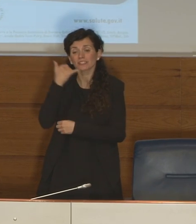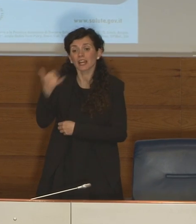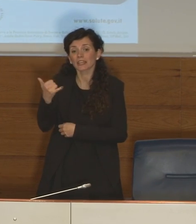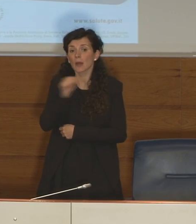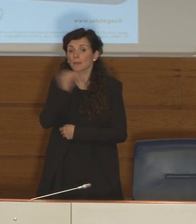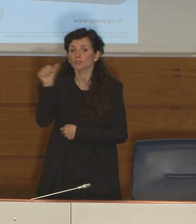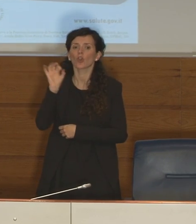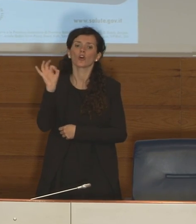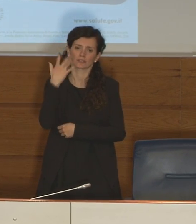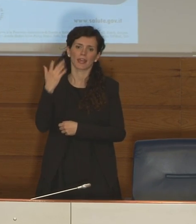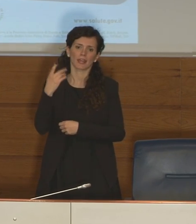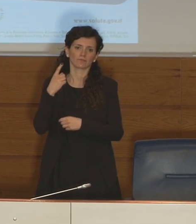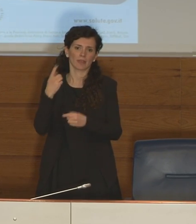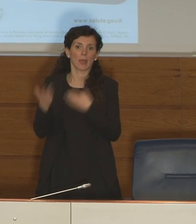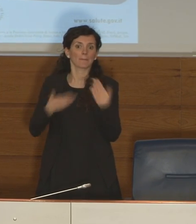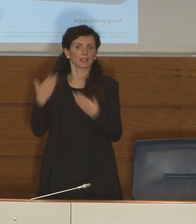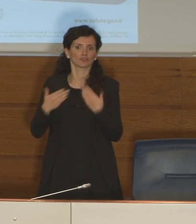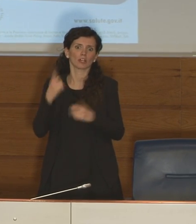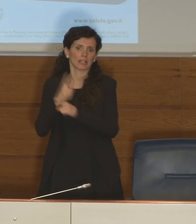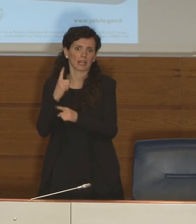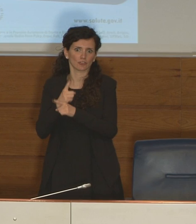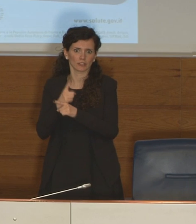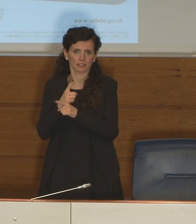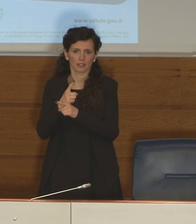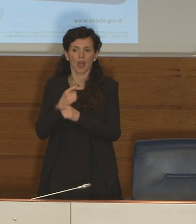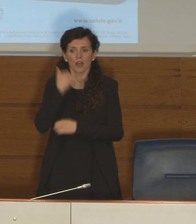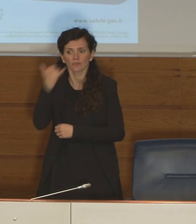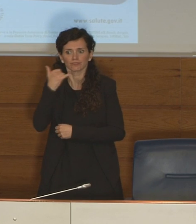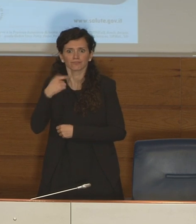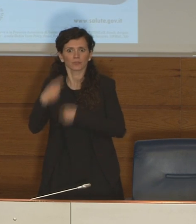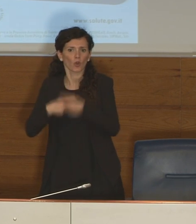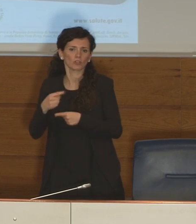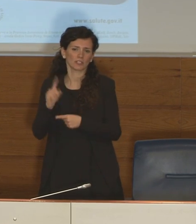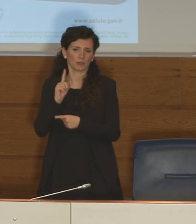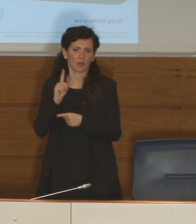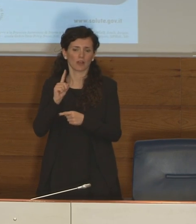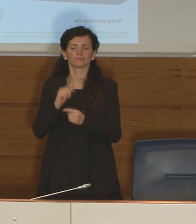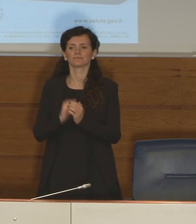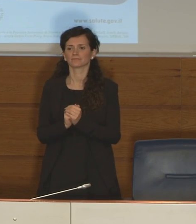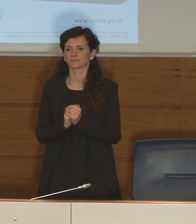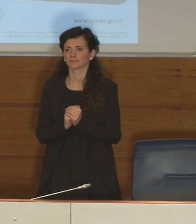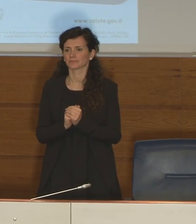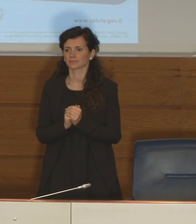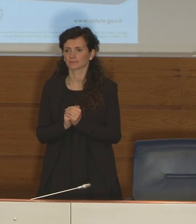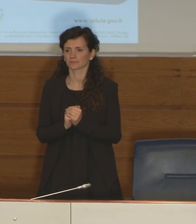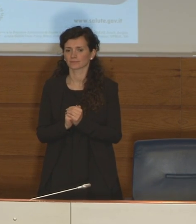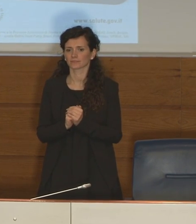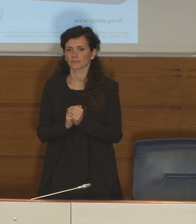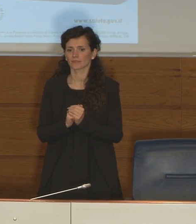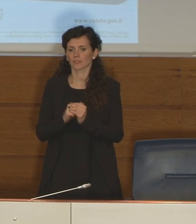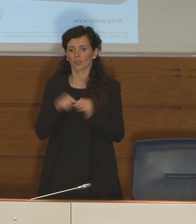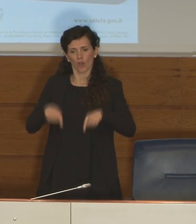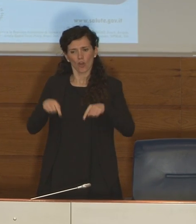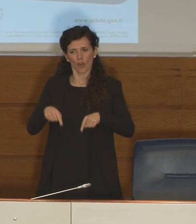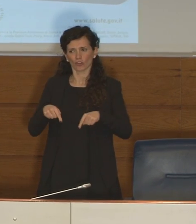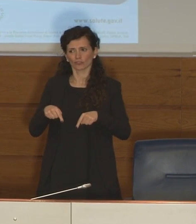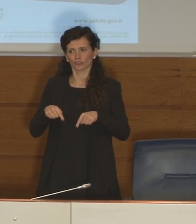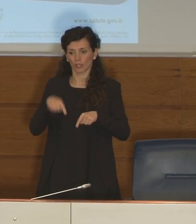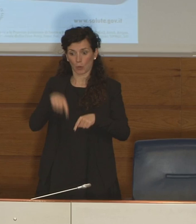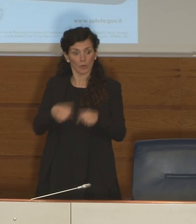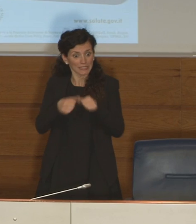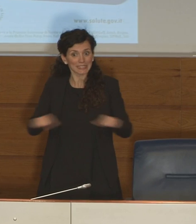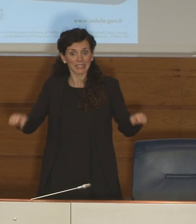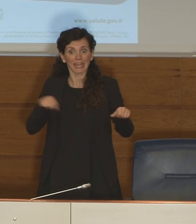necessità oggi c'è stata come sapete in questo questa sede una